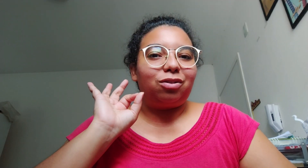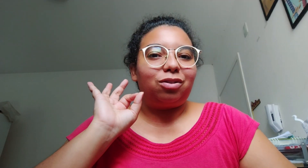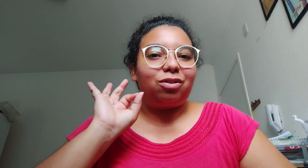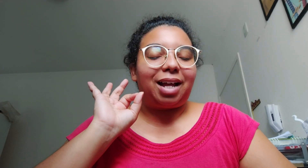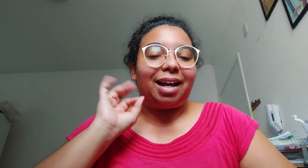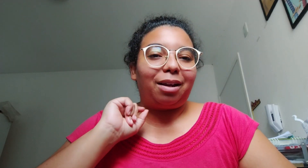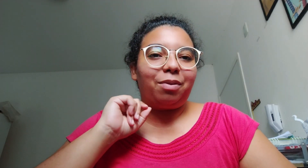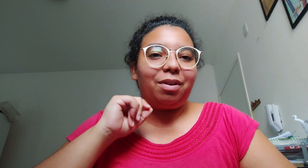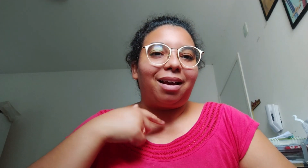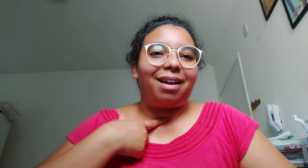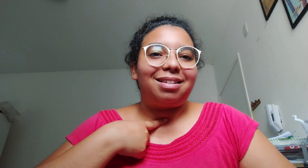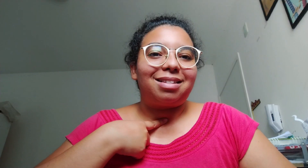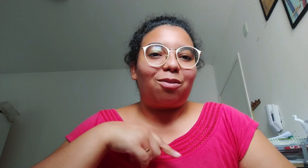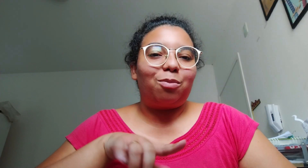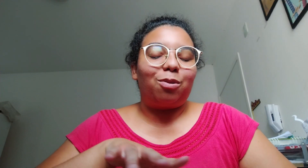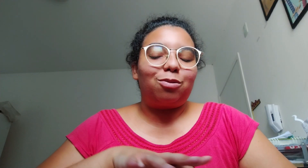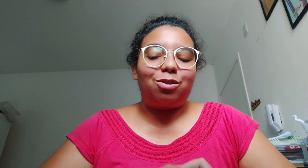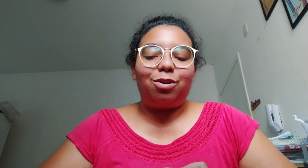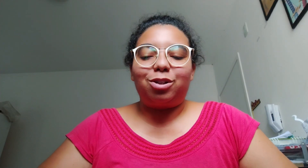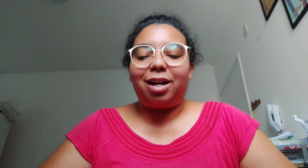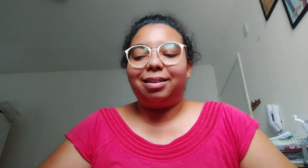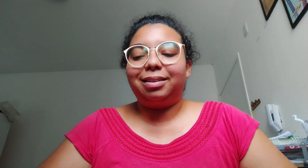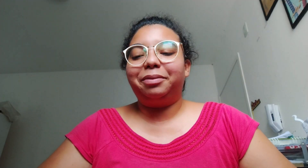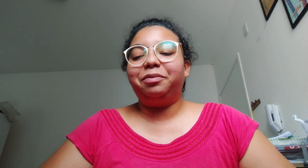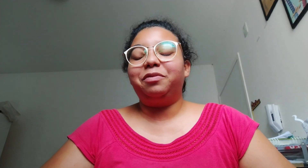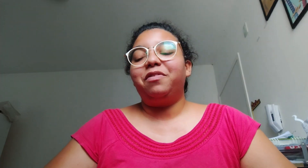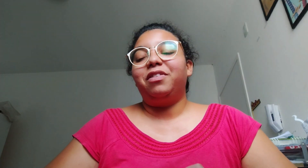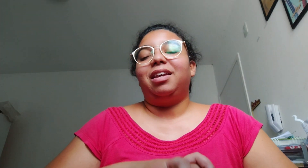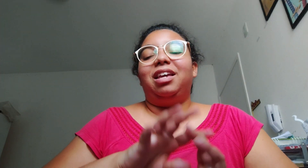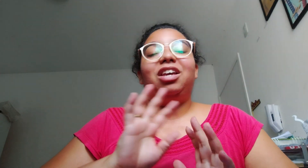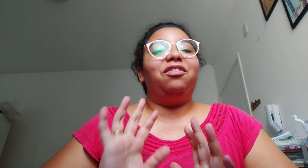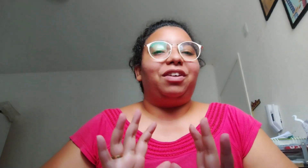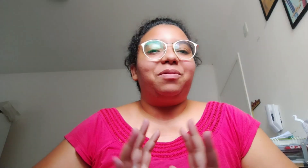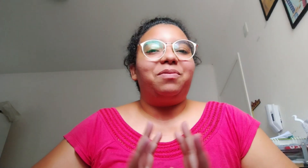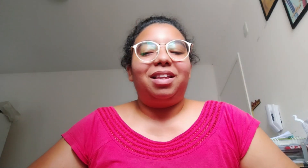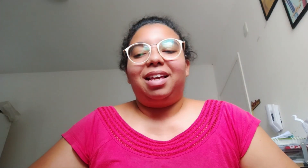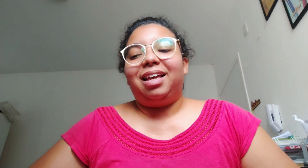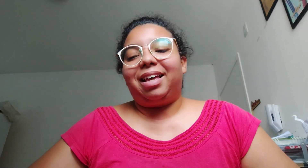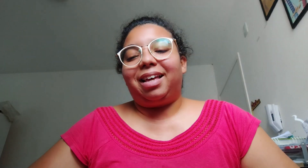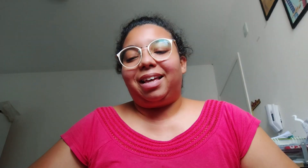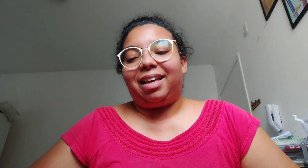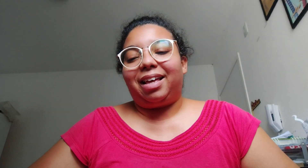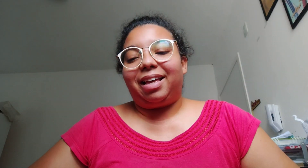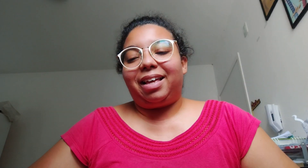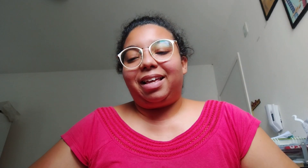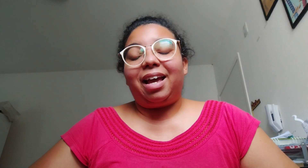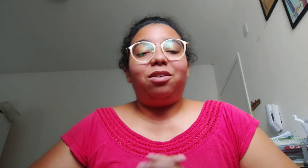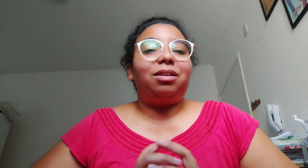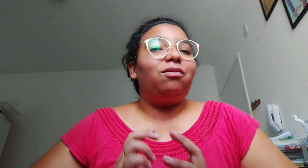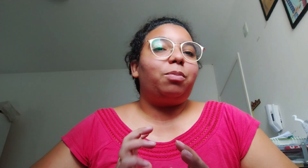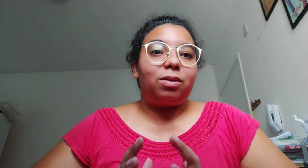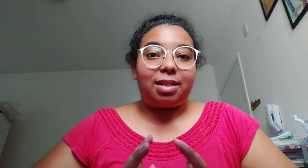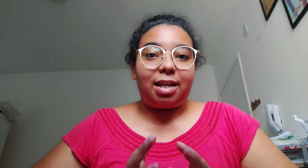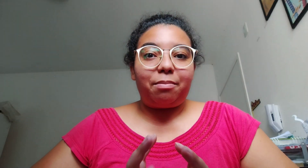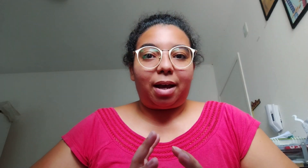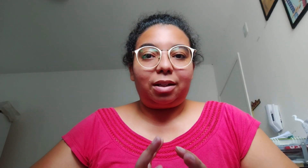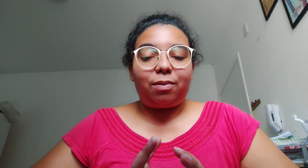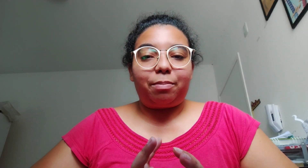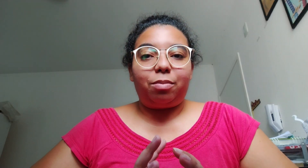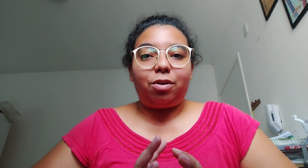da gripe. A Elisa está com um pouco de dor de garganta. Enfim, e aí eu tava um pouco desanimada com a